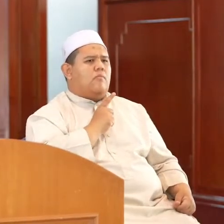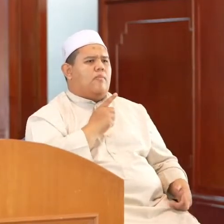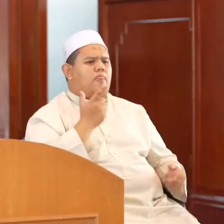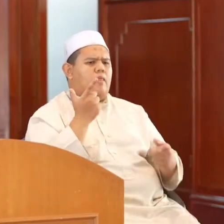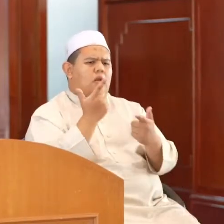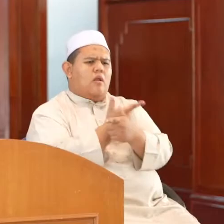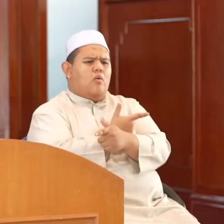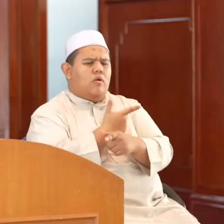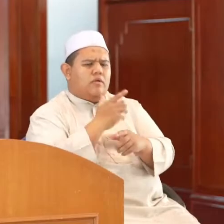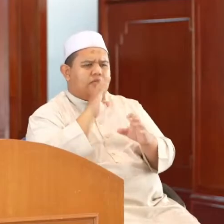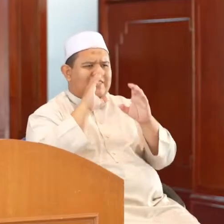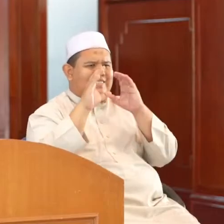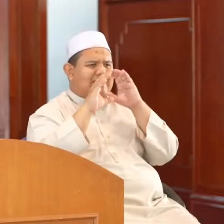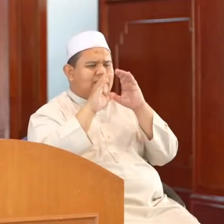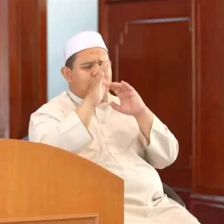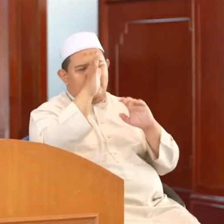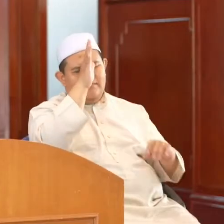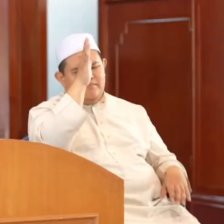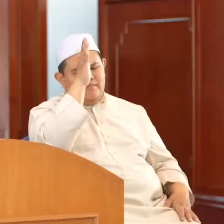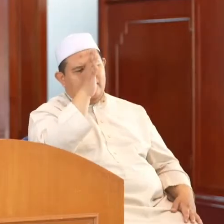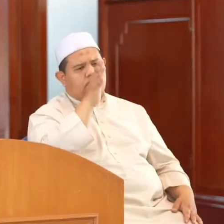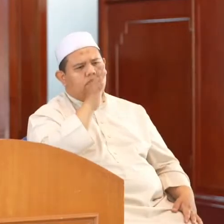lawan cakap ibu bapa dia, tak dengar.